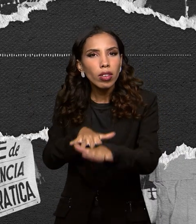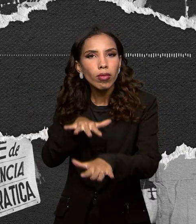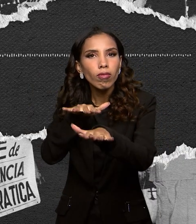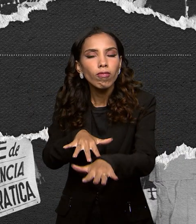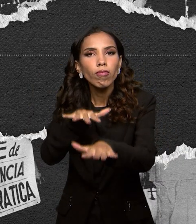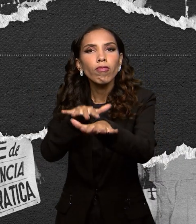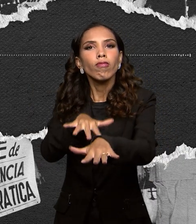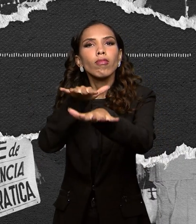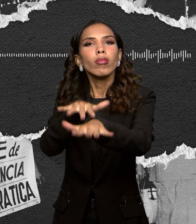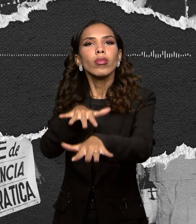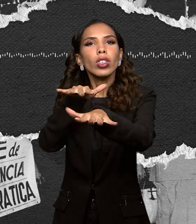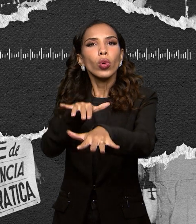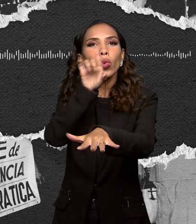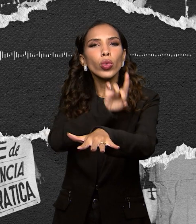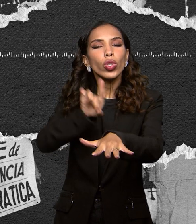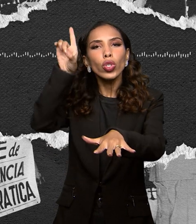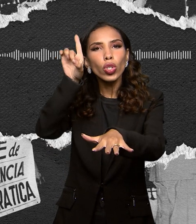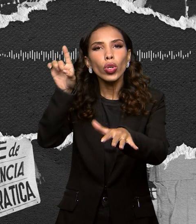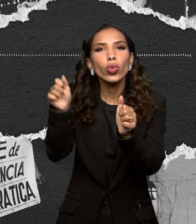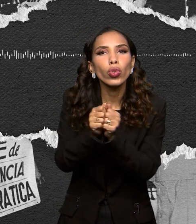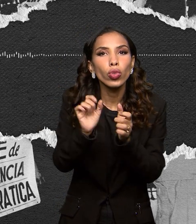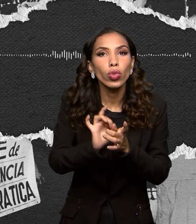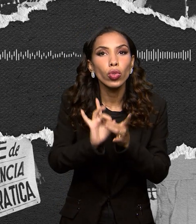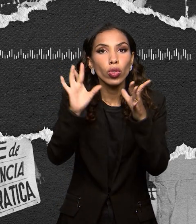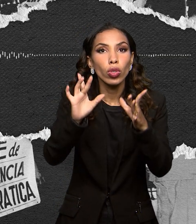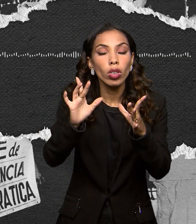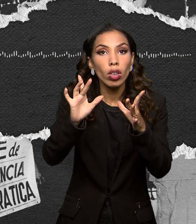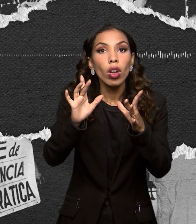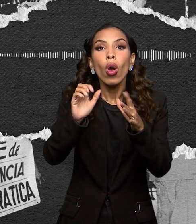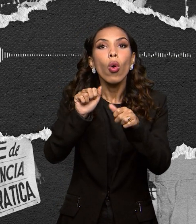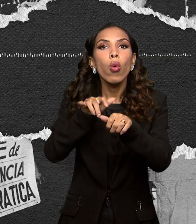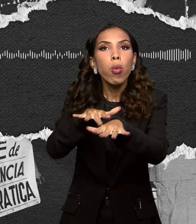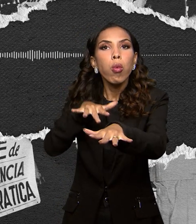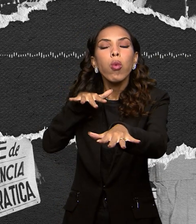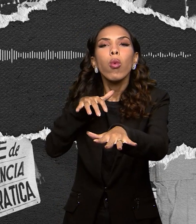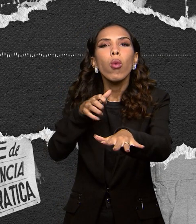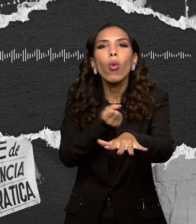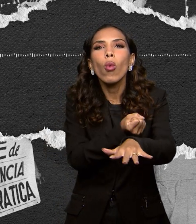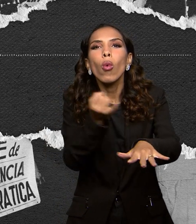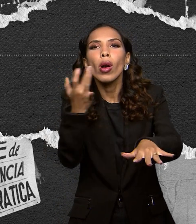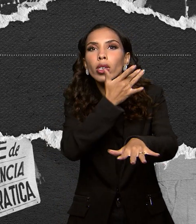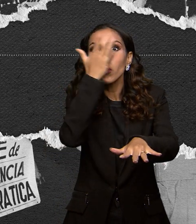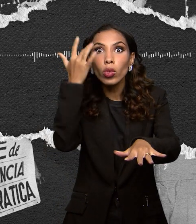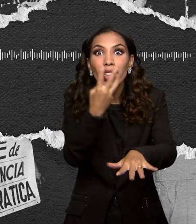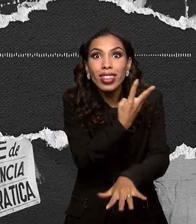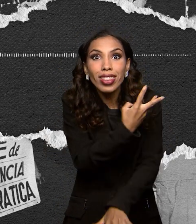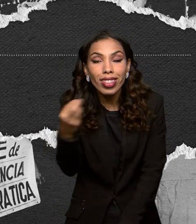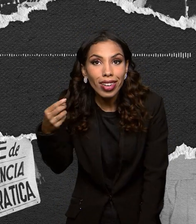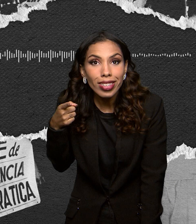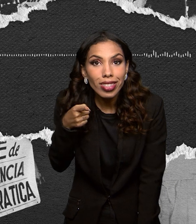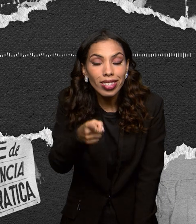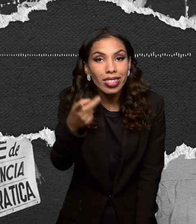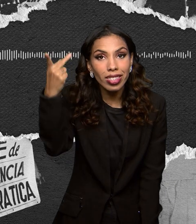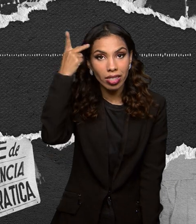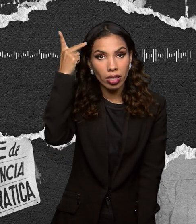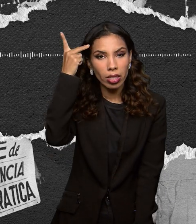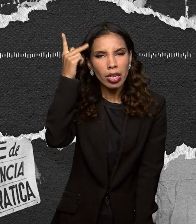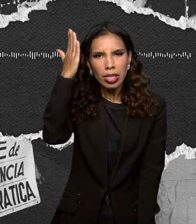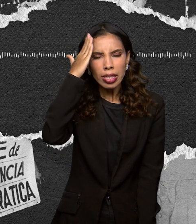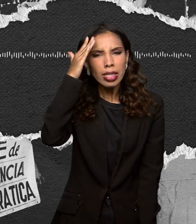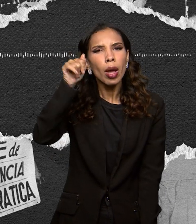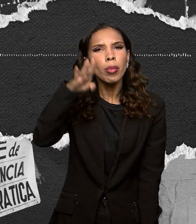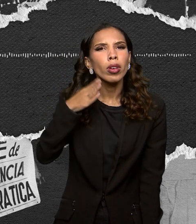Liberdade. A primeira reuniu cerca de 300 mil pessoas em São Paulo. Aliás, sabe quem discursou